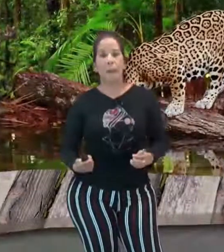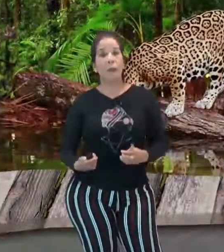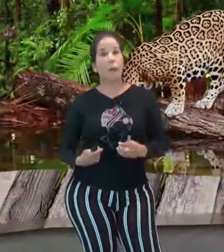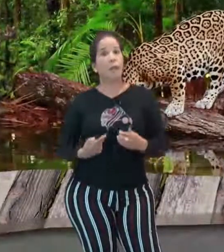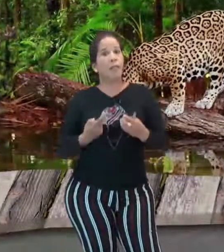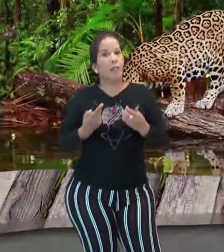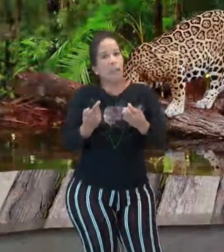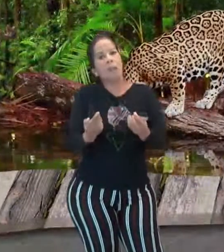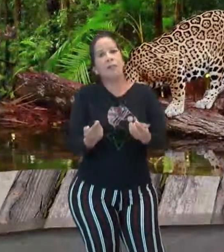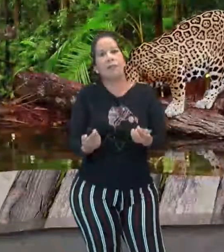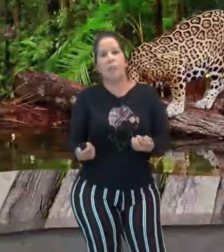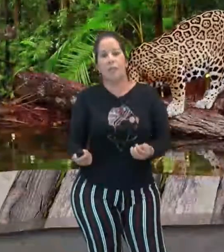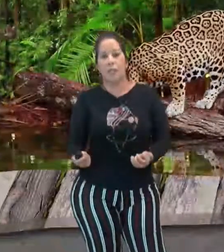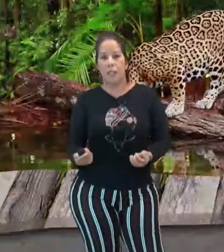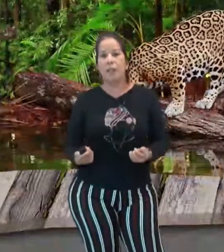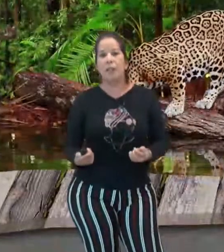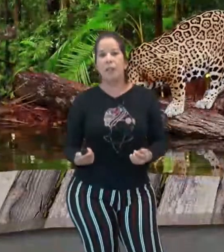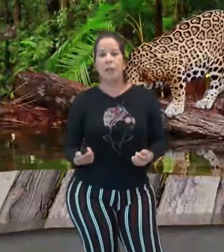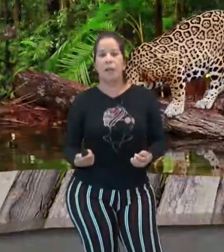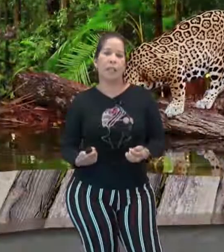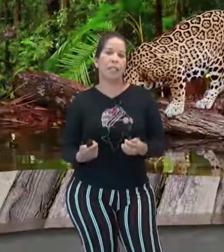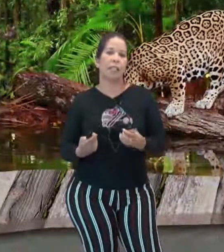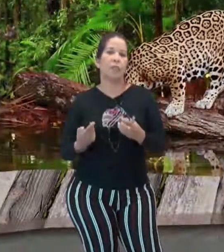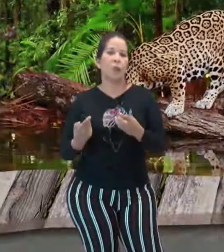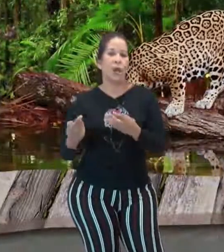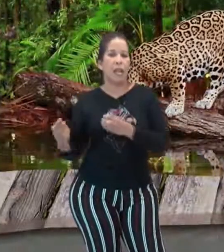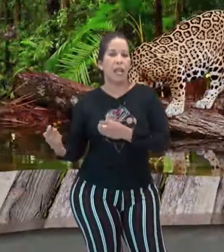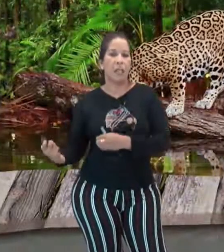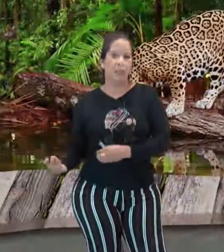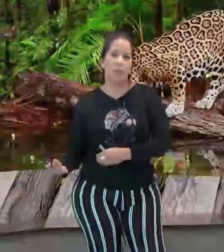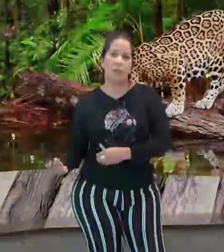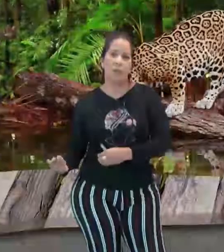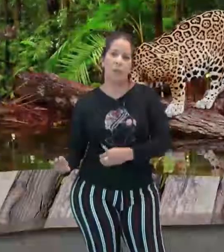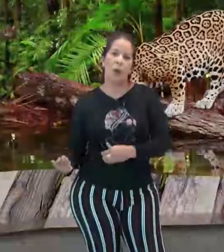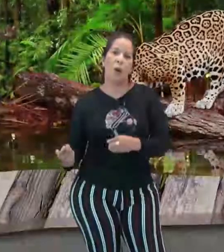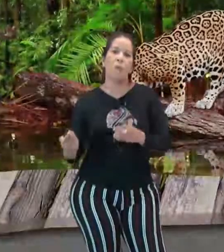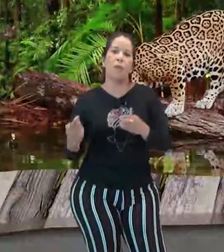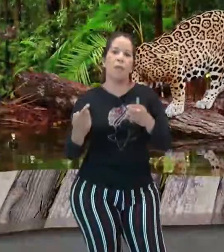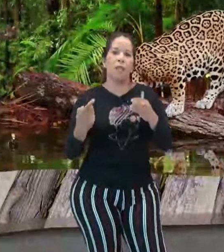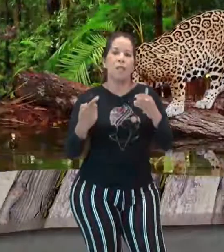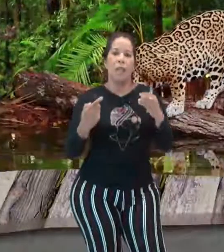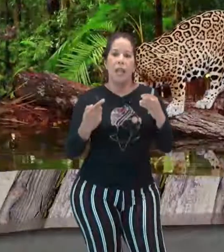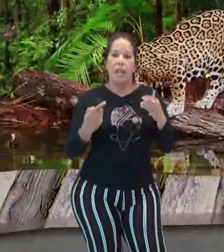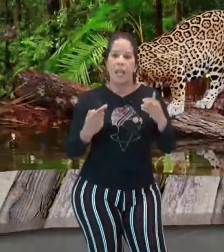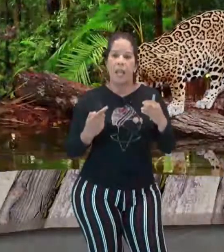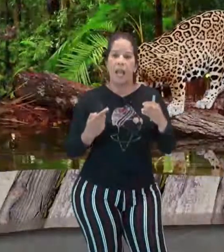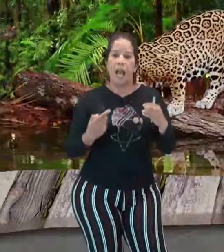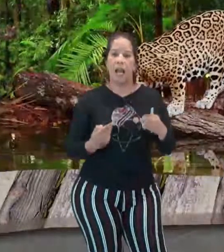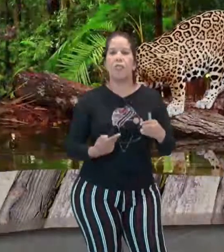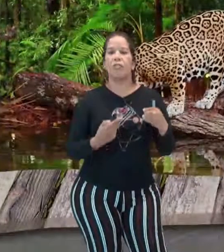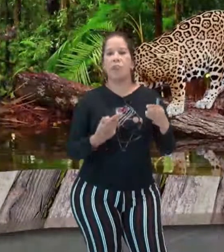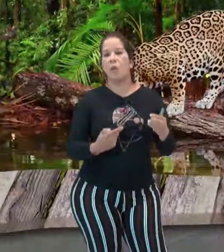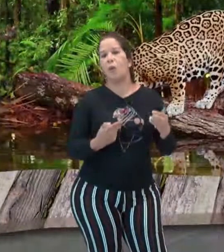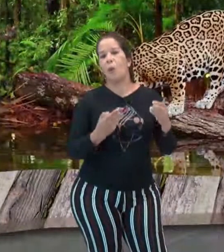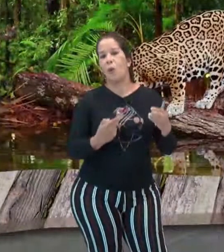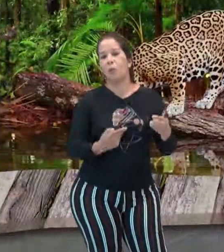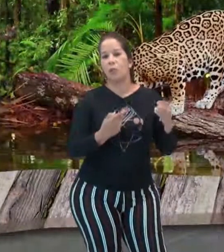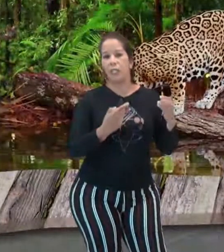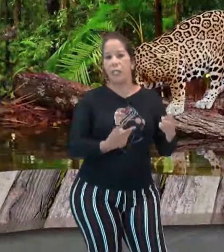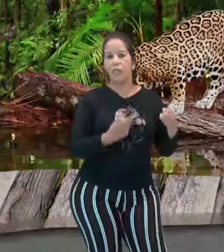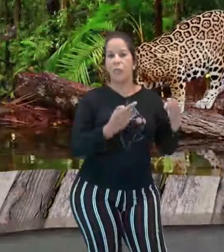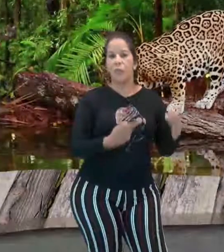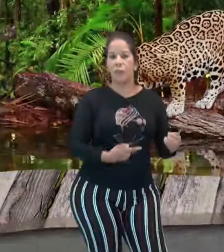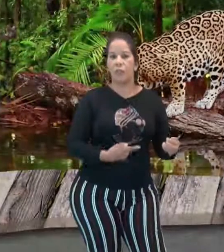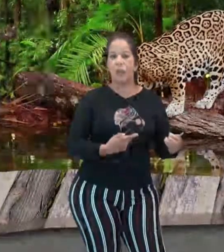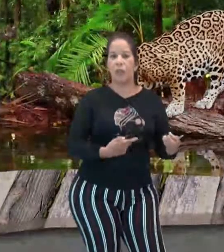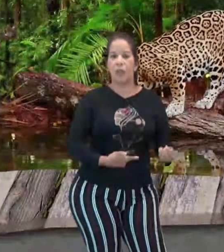a maturação feminina para que na relação sexual haja então o encontro